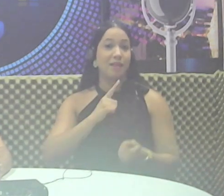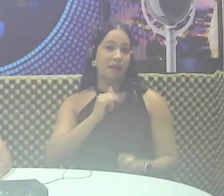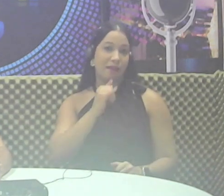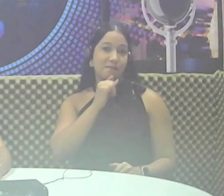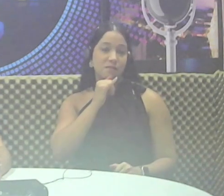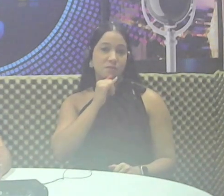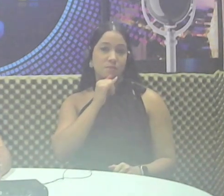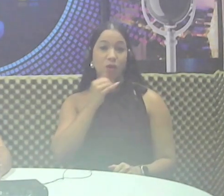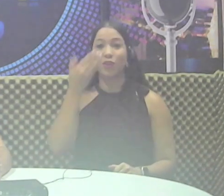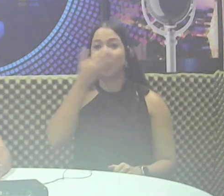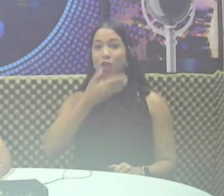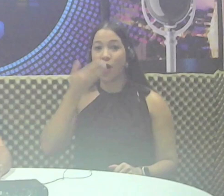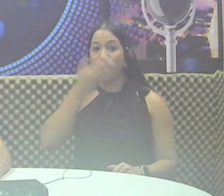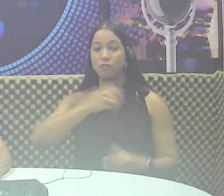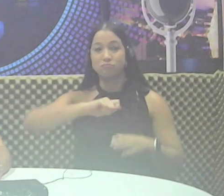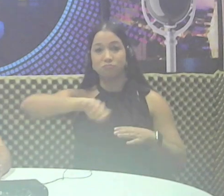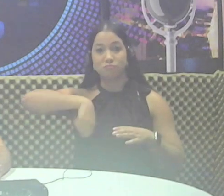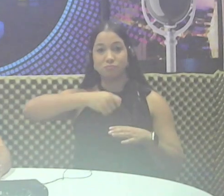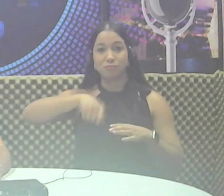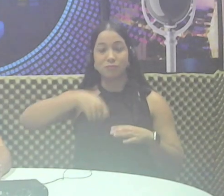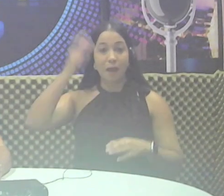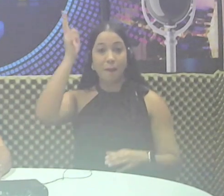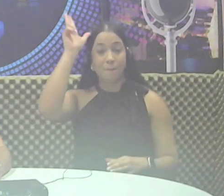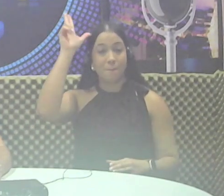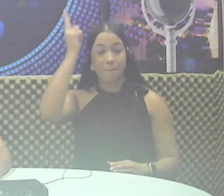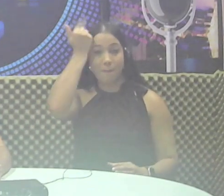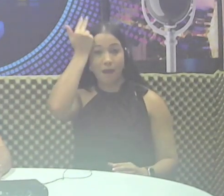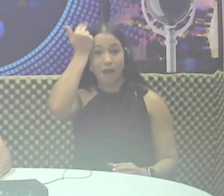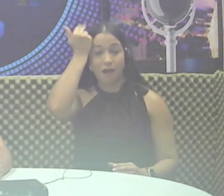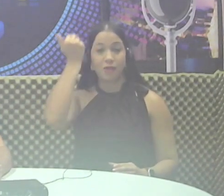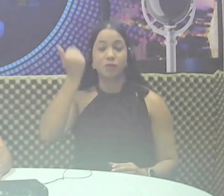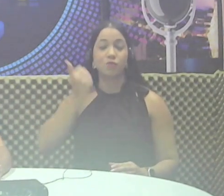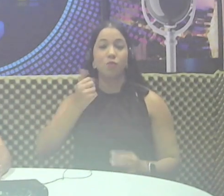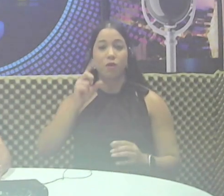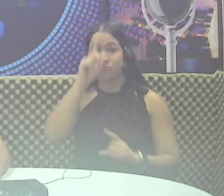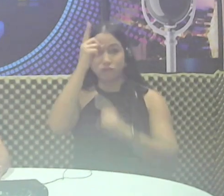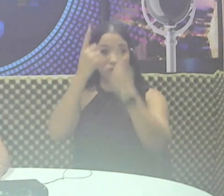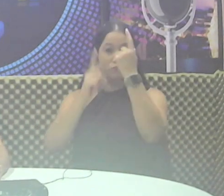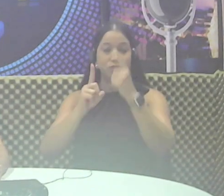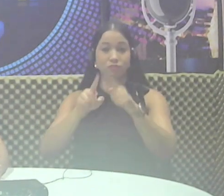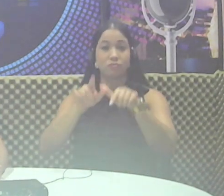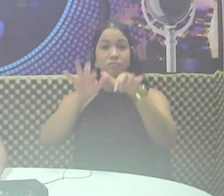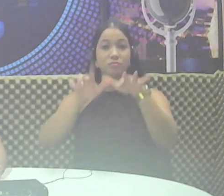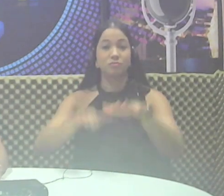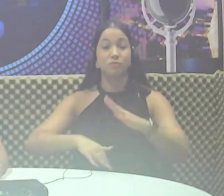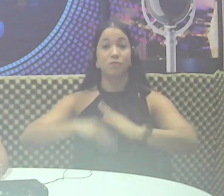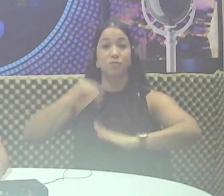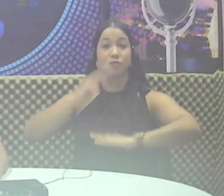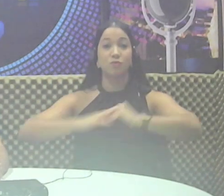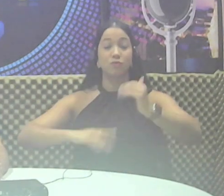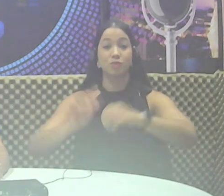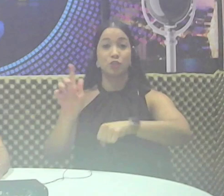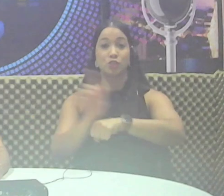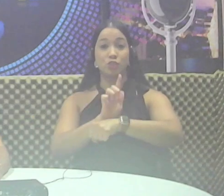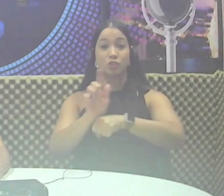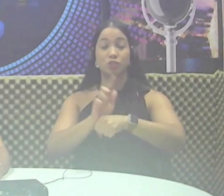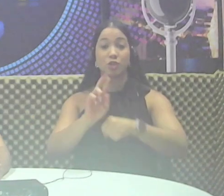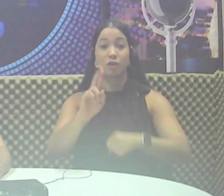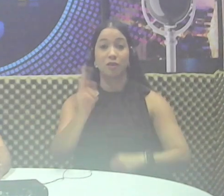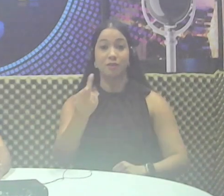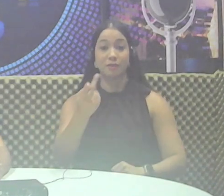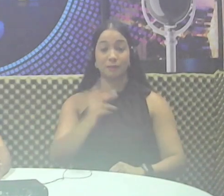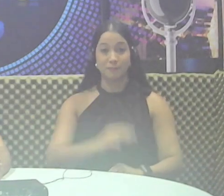Preparo de Doces, Delícias de Páscoa, Páscoa Criativa, Informática Profissional e Gestão de Recursos